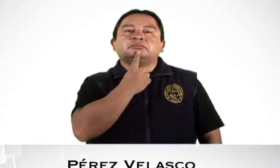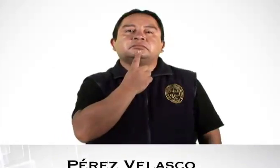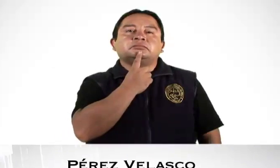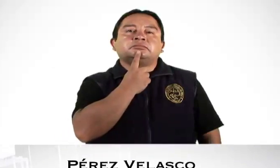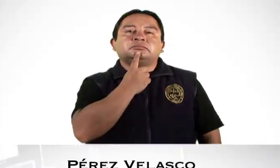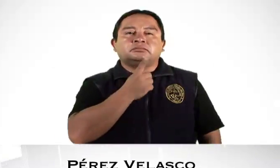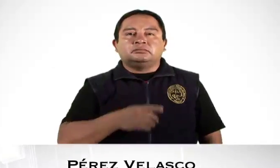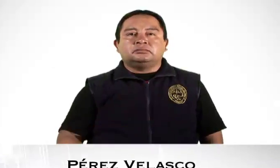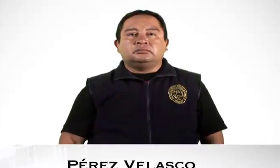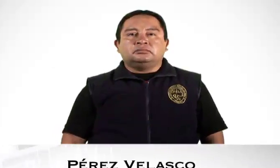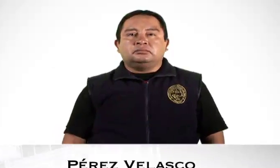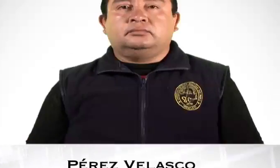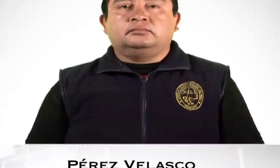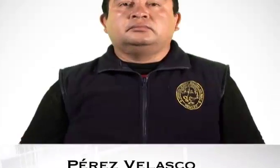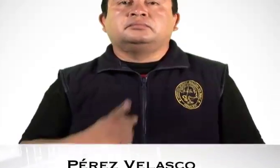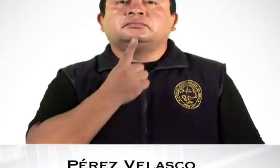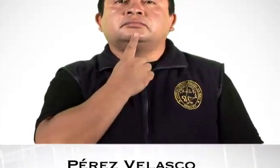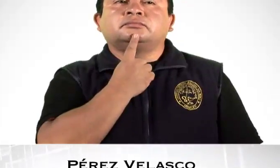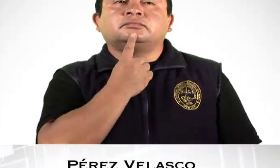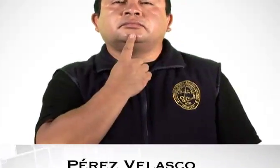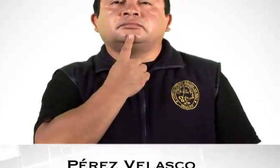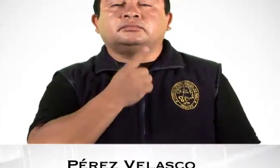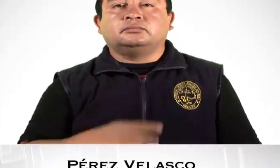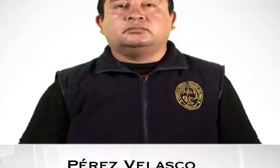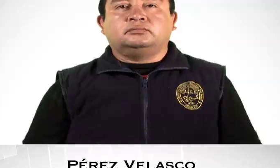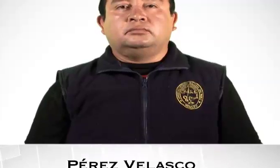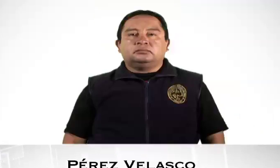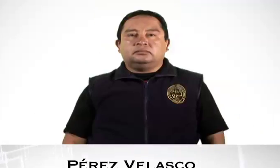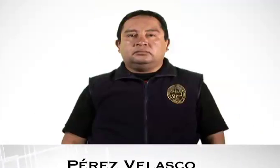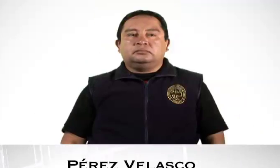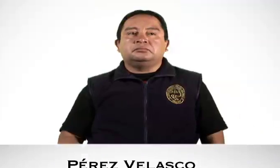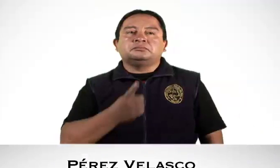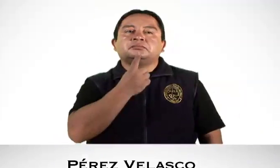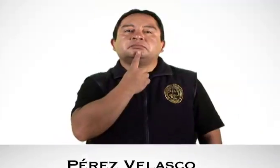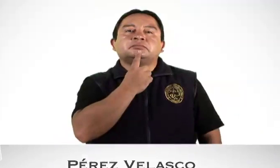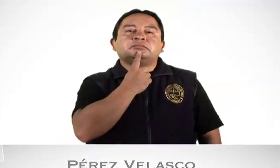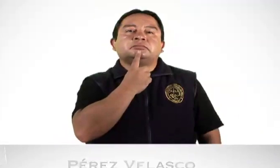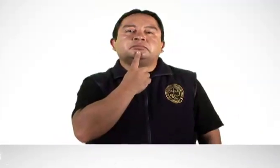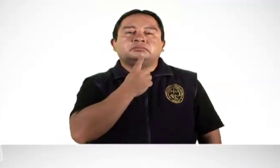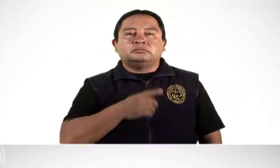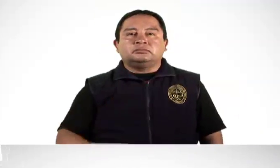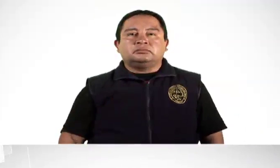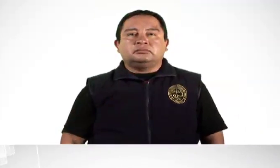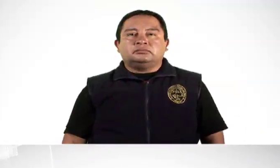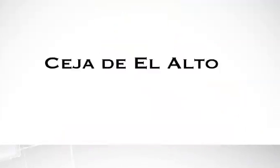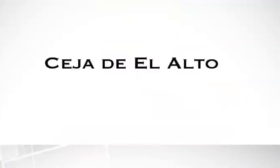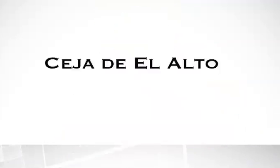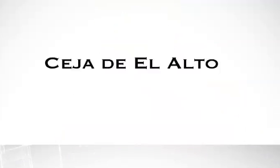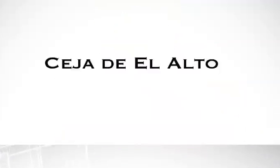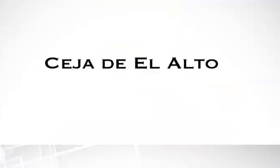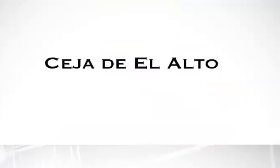Pérez Velasco. Pérez Velasco. Pérez Velasco.